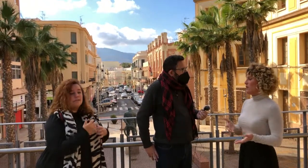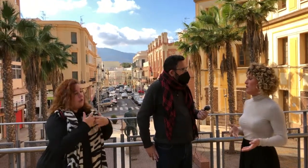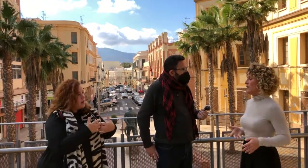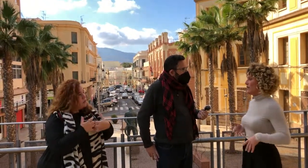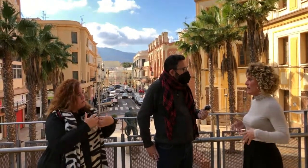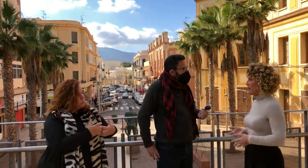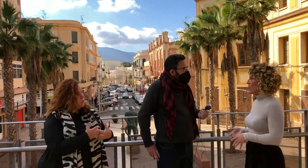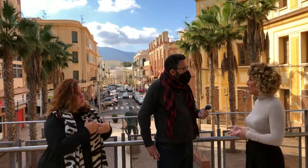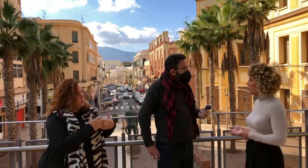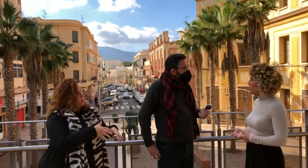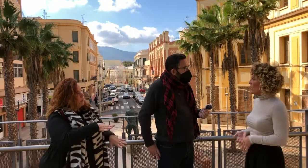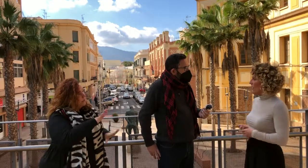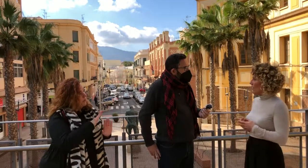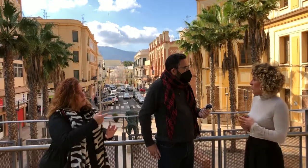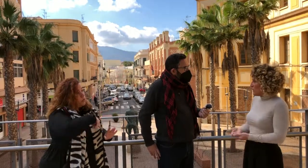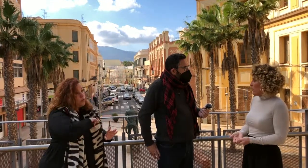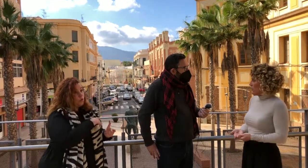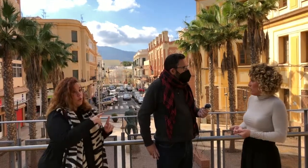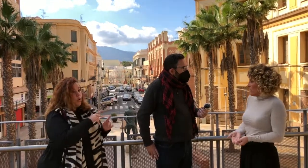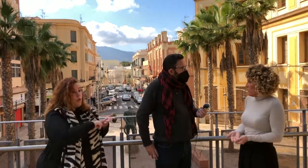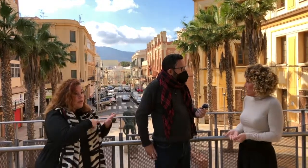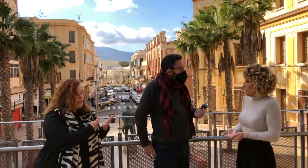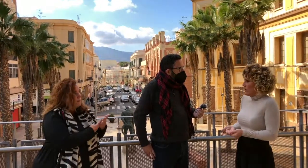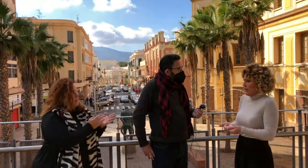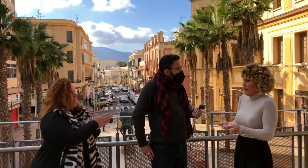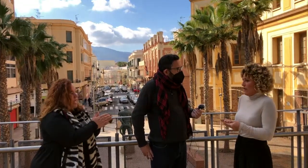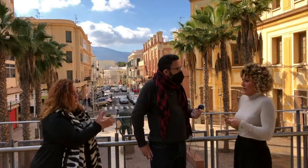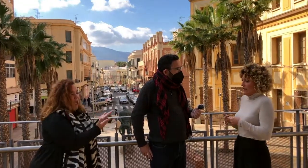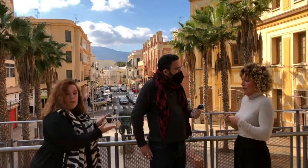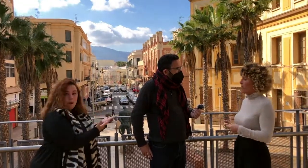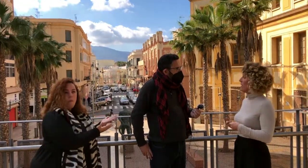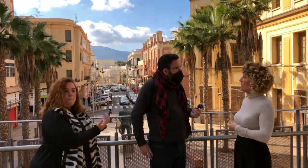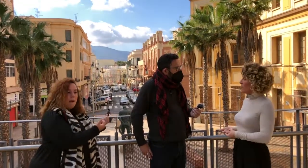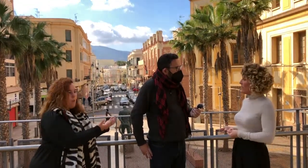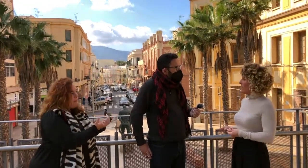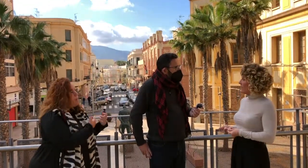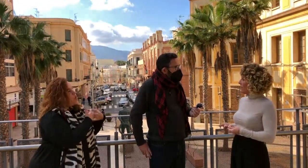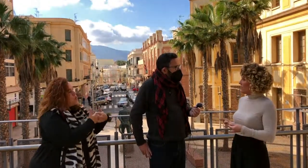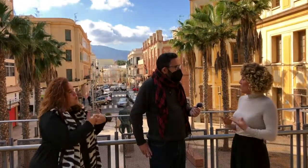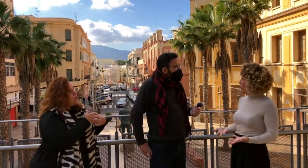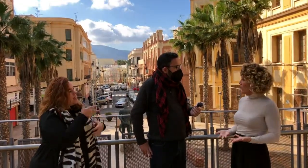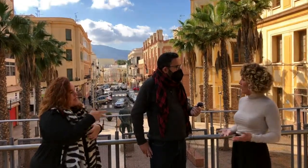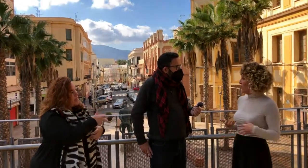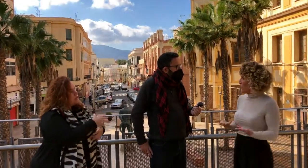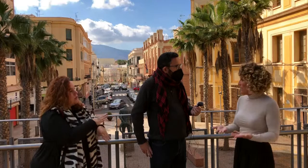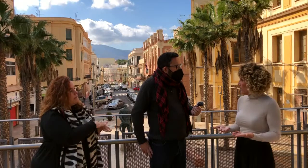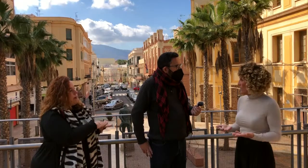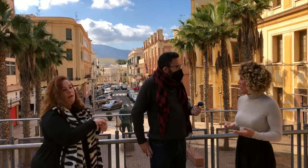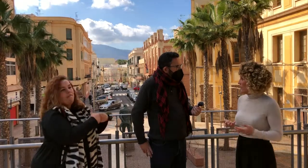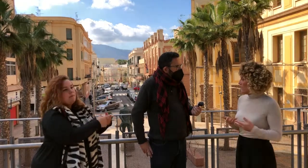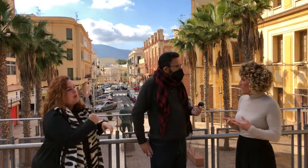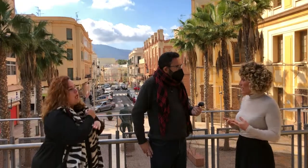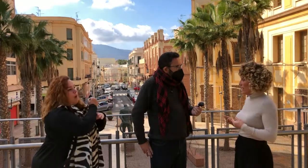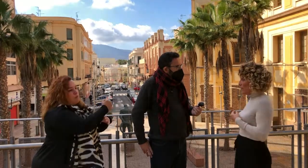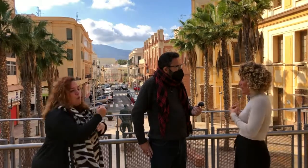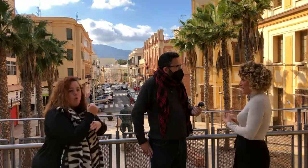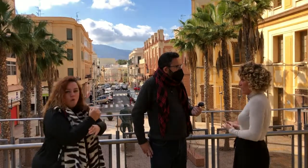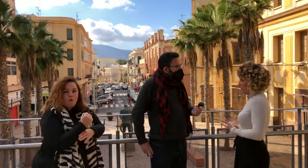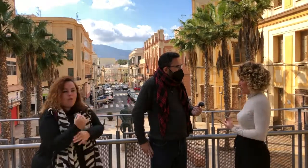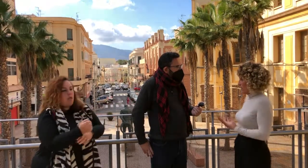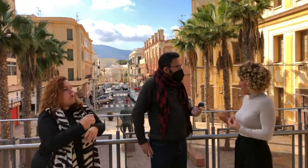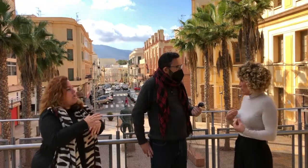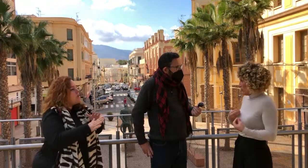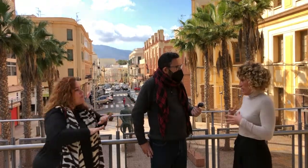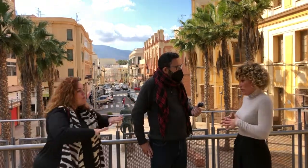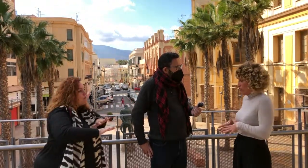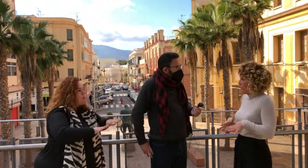nosotros los intérpretes les animamos mucho a luchar por sus derechos y que le apoyen las familias. que se muevan, que pidan, que es para ellos,